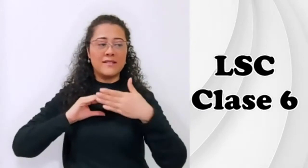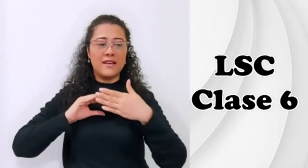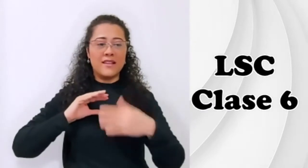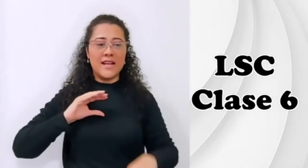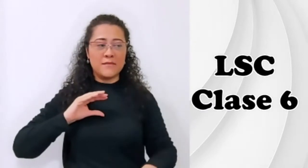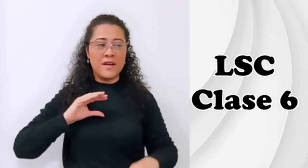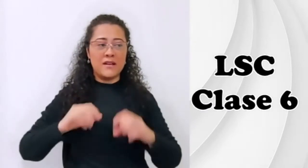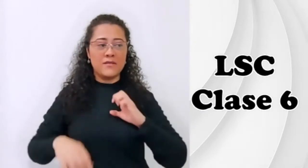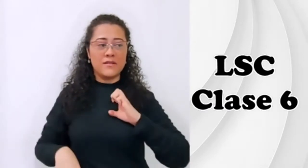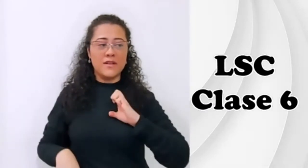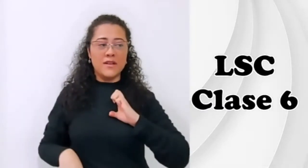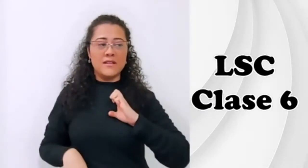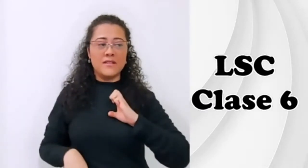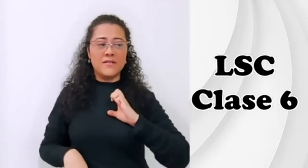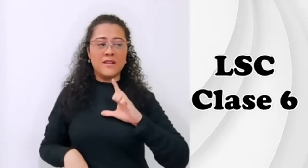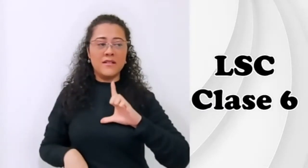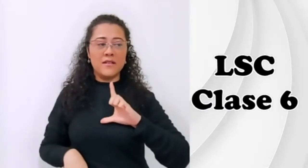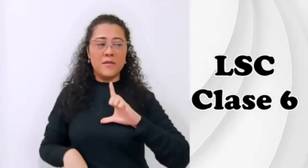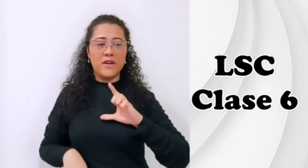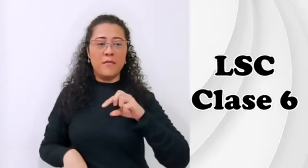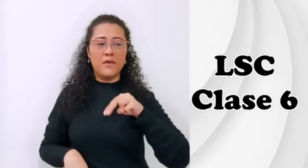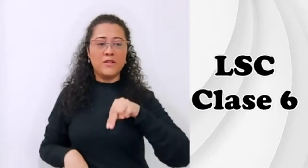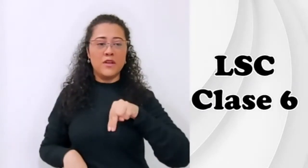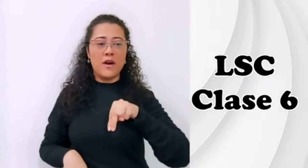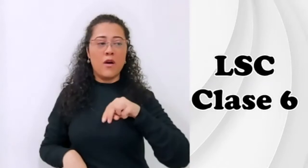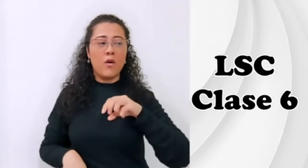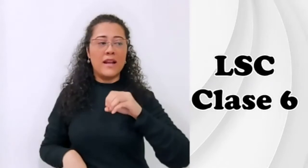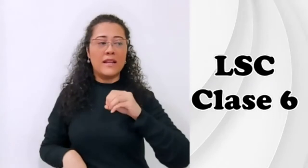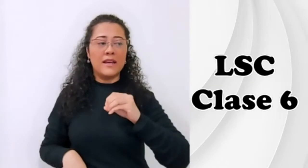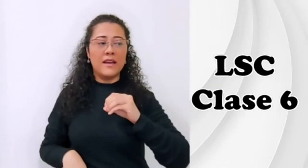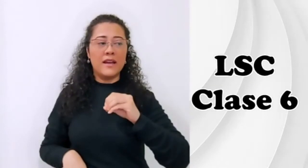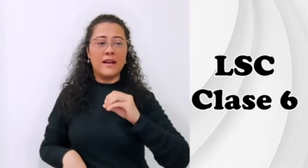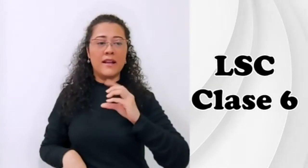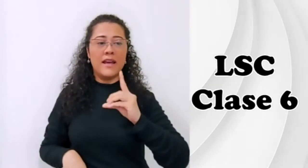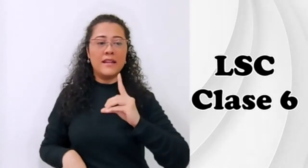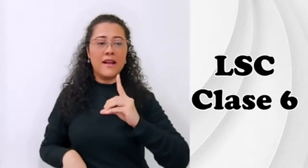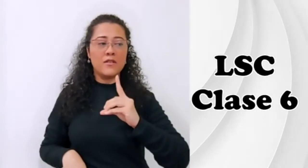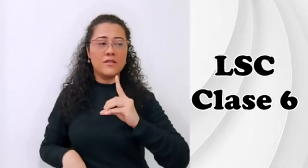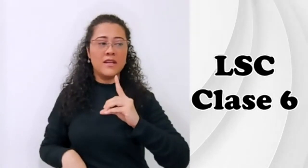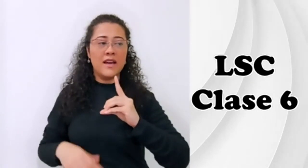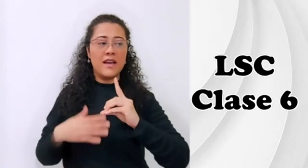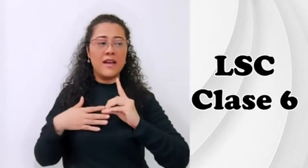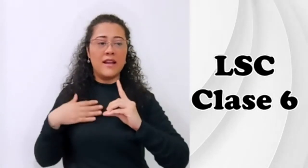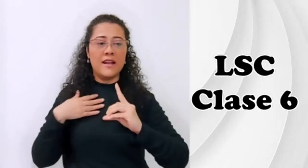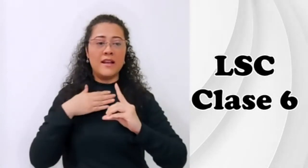contraste de las manos. ¿Sí ven? Por ejemplo, si yo hago cualquier letra o seña, el